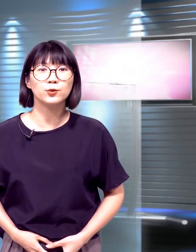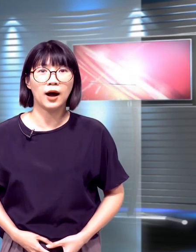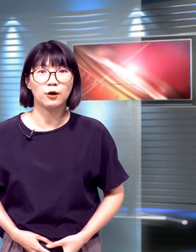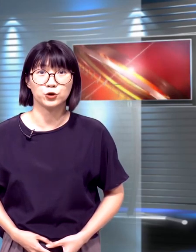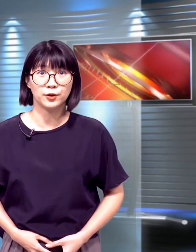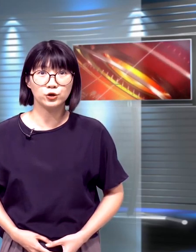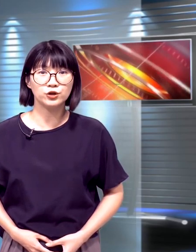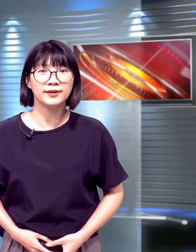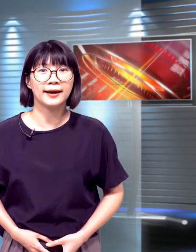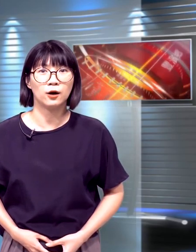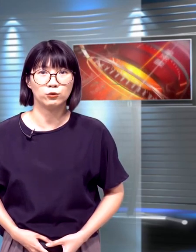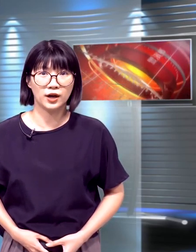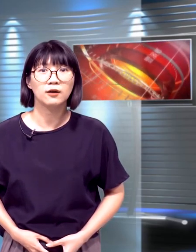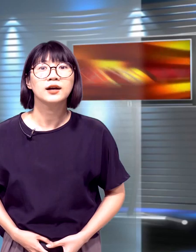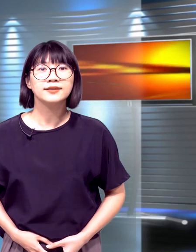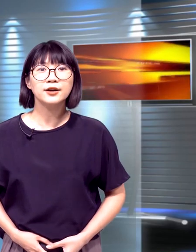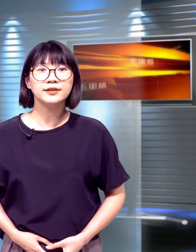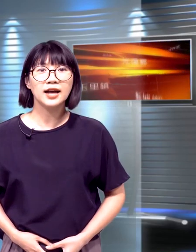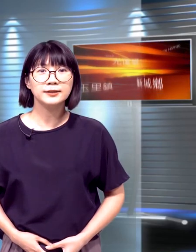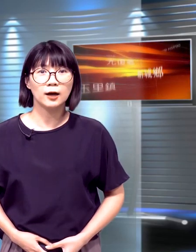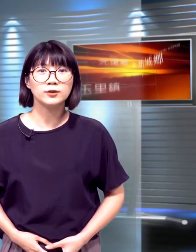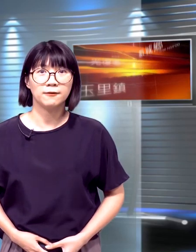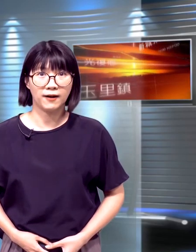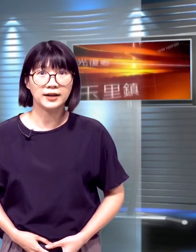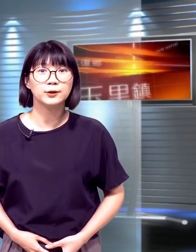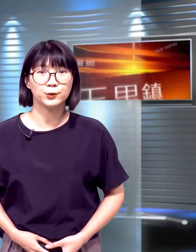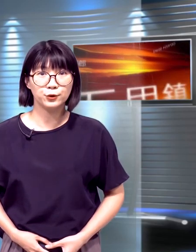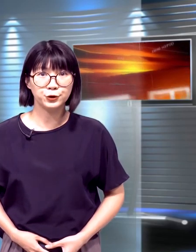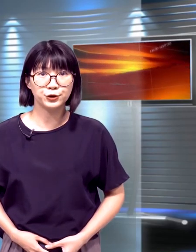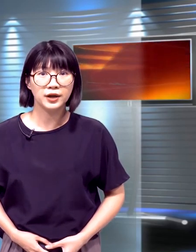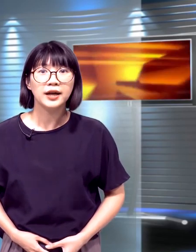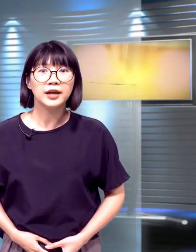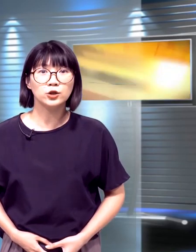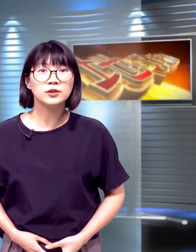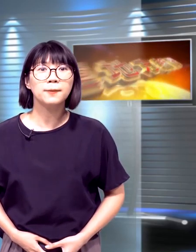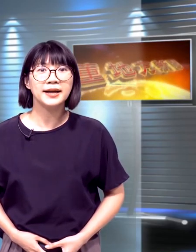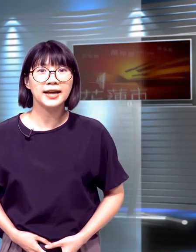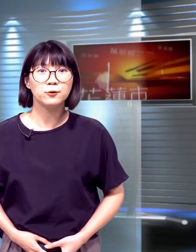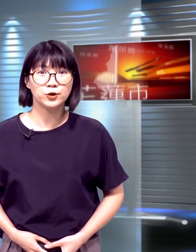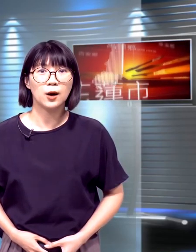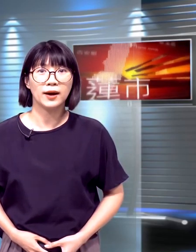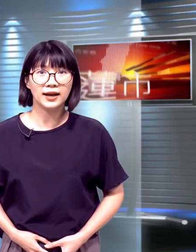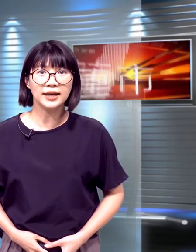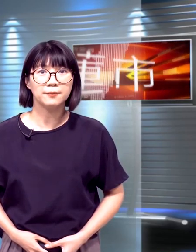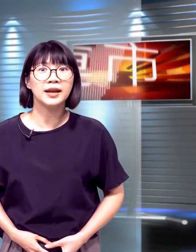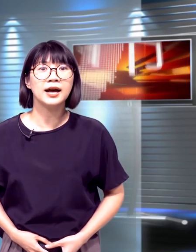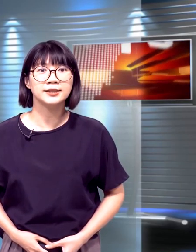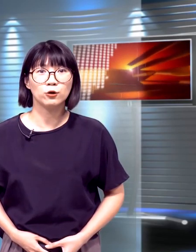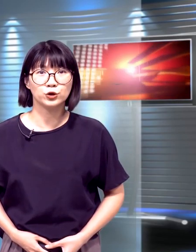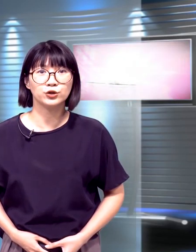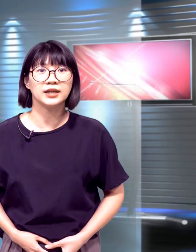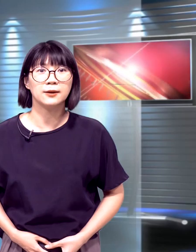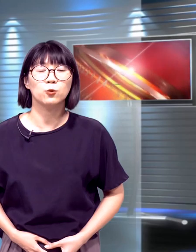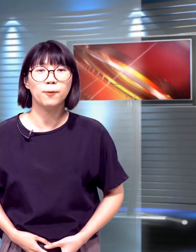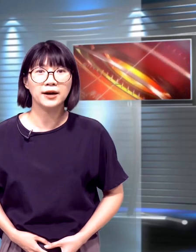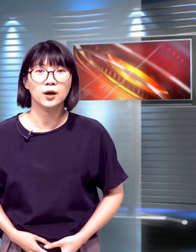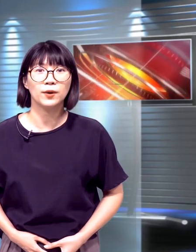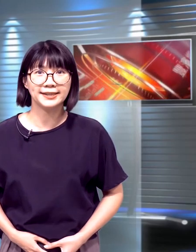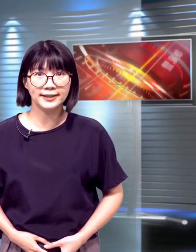必做好实名制、戴口罩、单人单艘等防疫措施。以崇德板下渔场为例，每两个小时